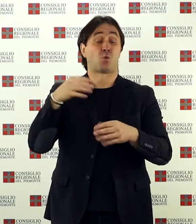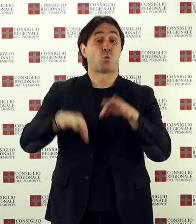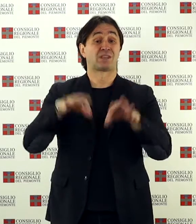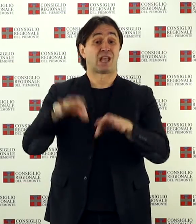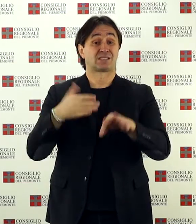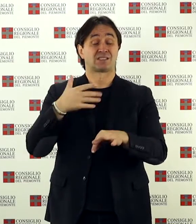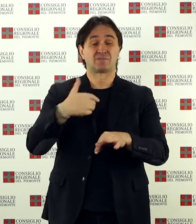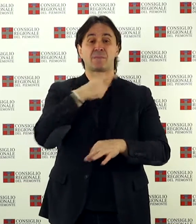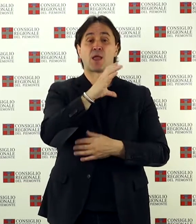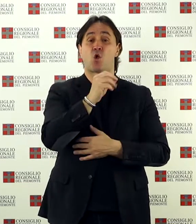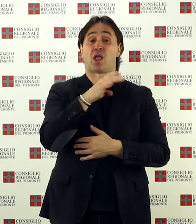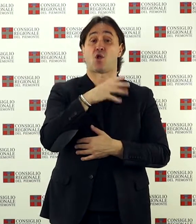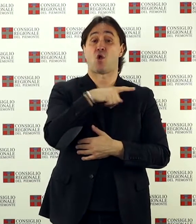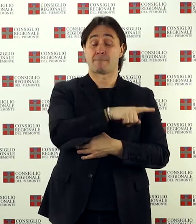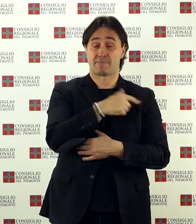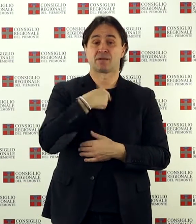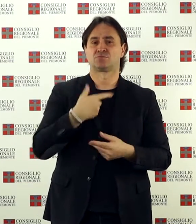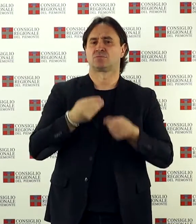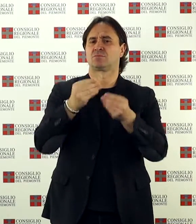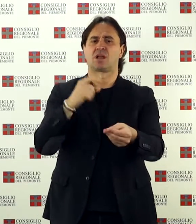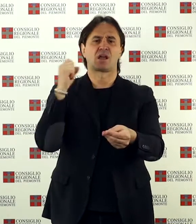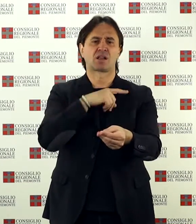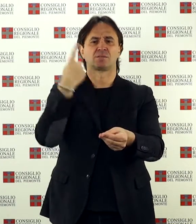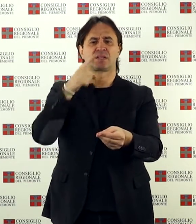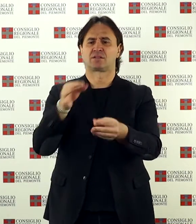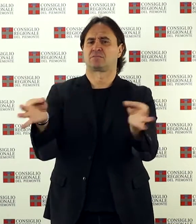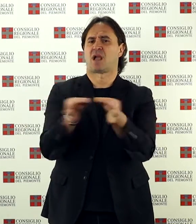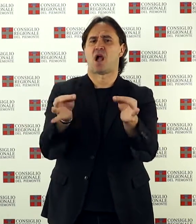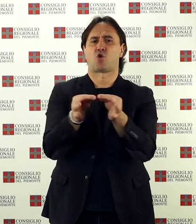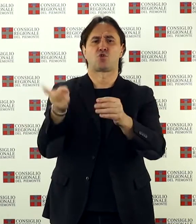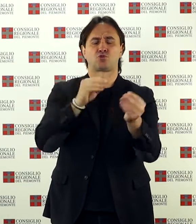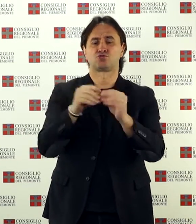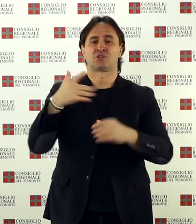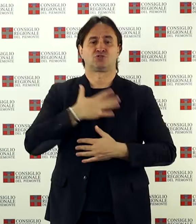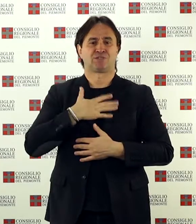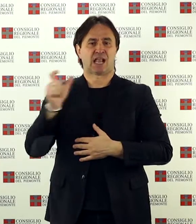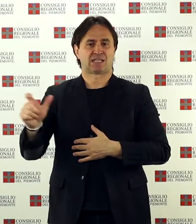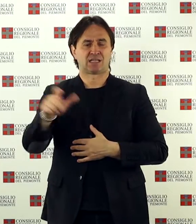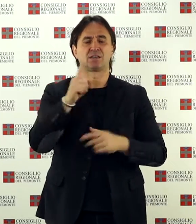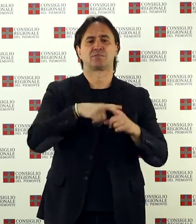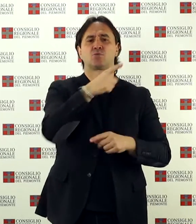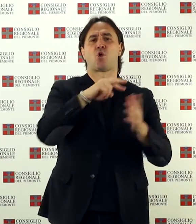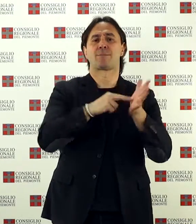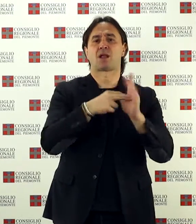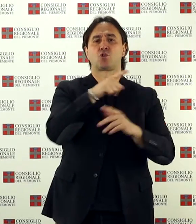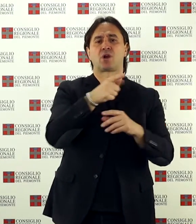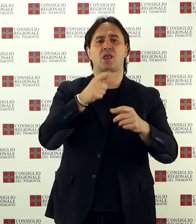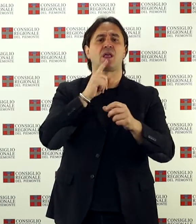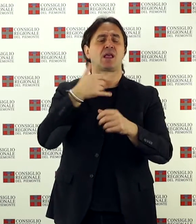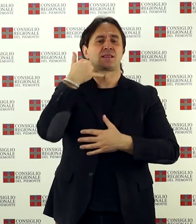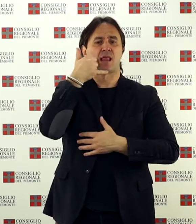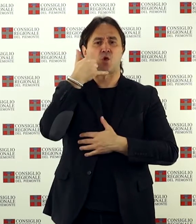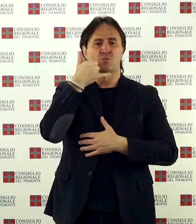Comitato, che offre un servizio gratuito e obbligatorio di conciliazione delle controversie tra cittadini e operatori delle telecomunicazioni, è